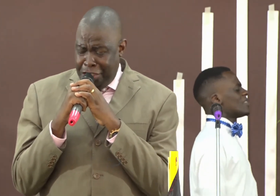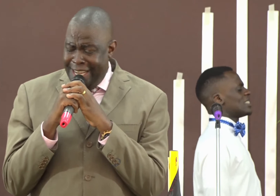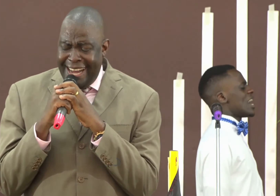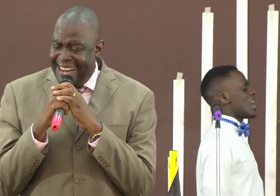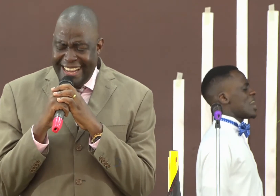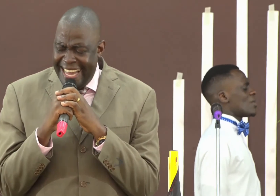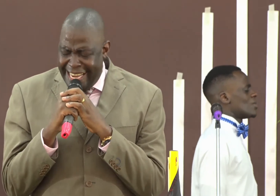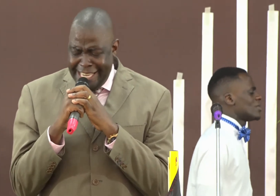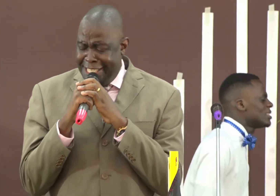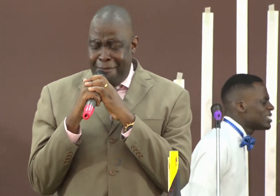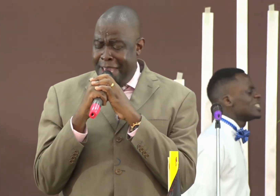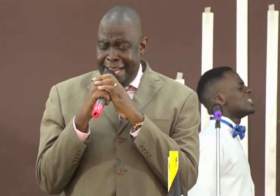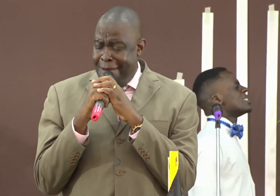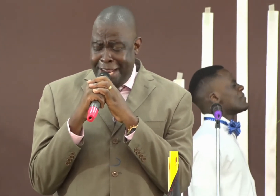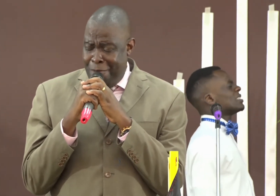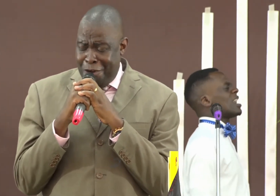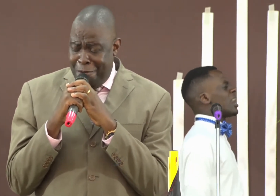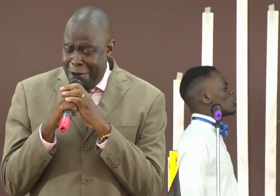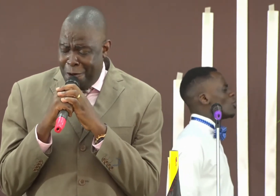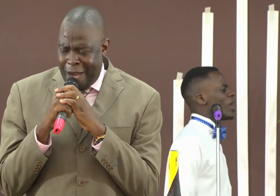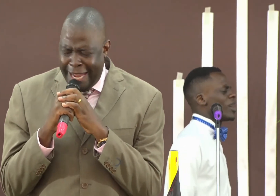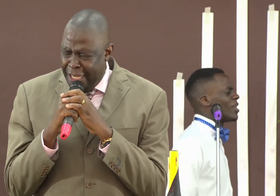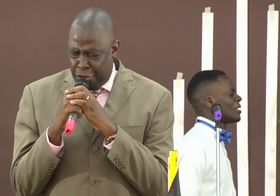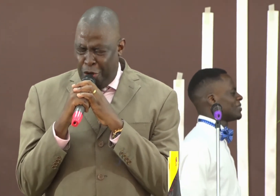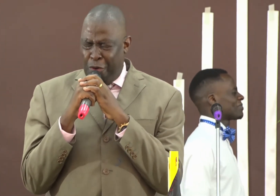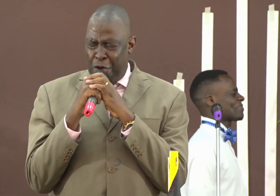mieze jidya Etiambiri avele mokobo